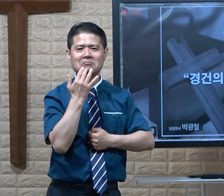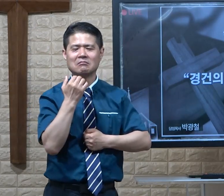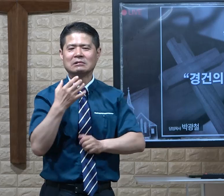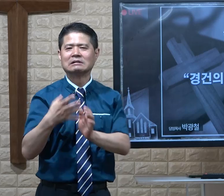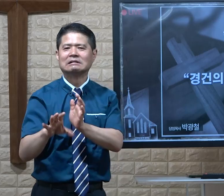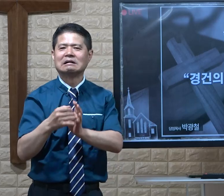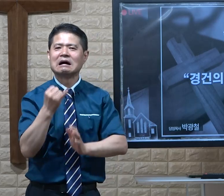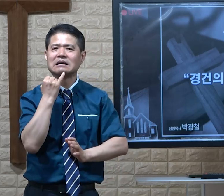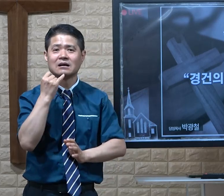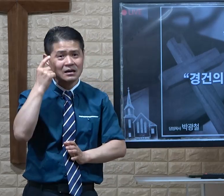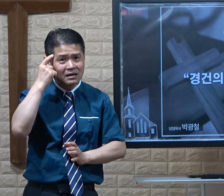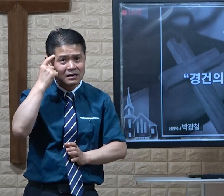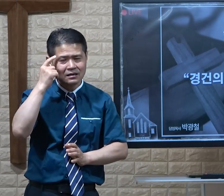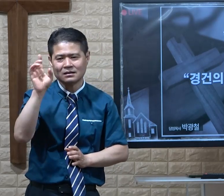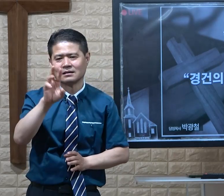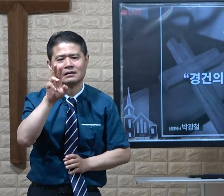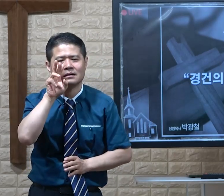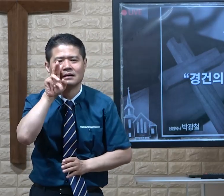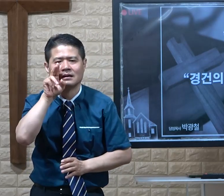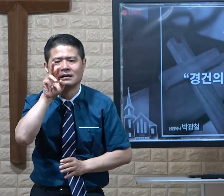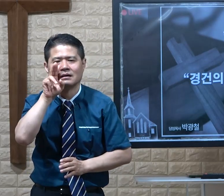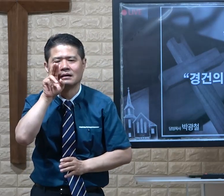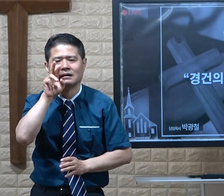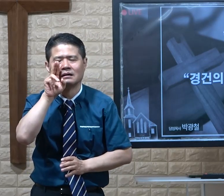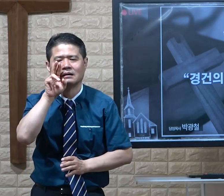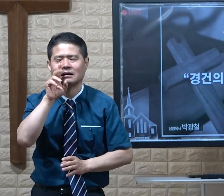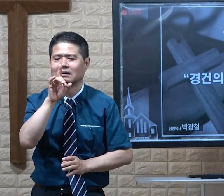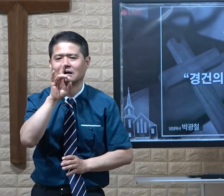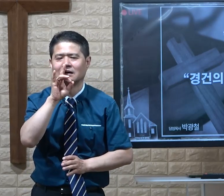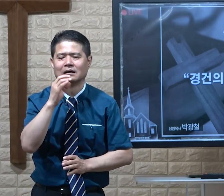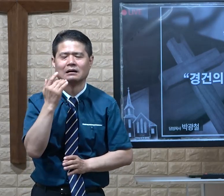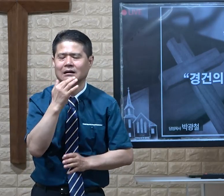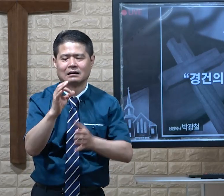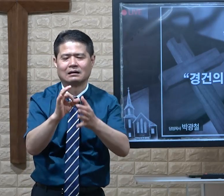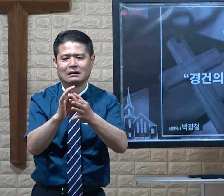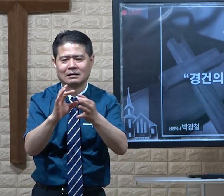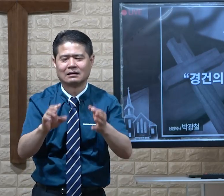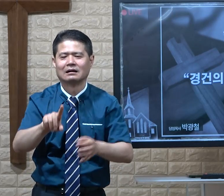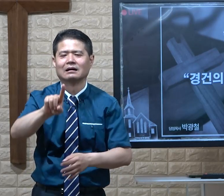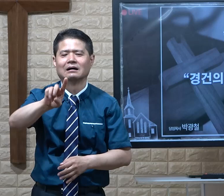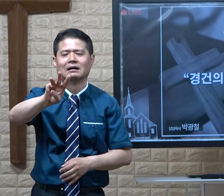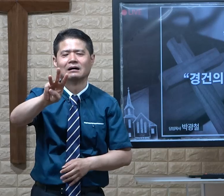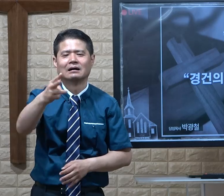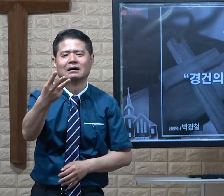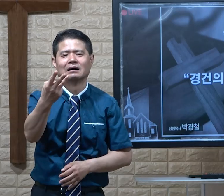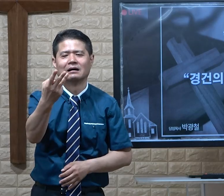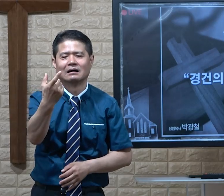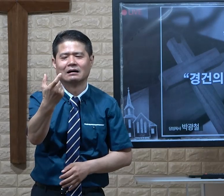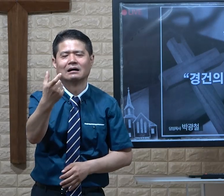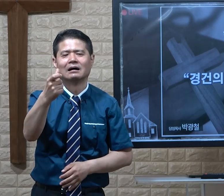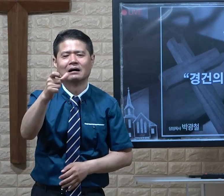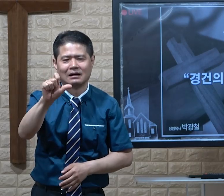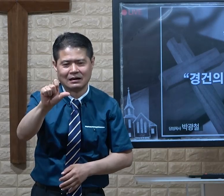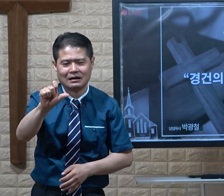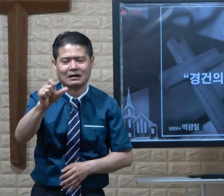중요하며 교회는 다 잘 다녔는데 이렇게 생각하시면 오산입니다. 그런 것과 상관없이